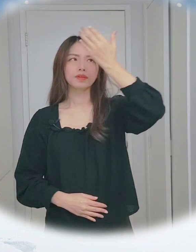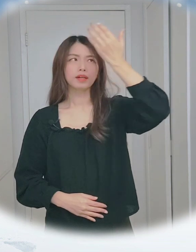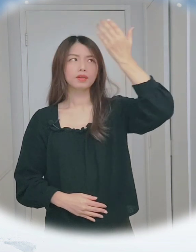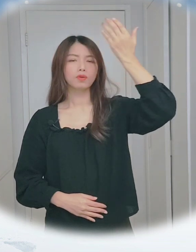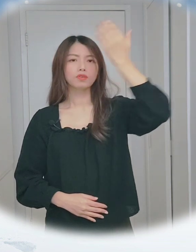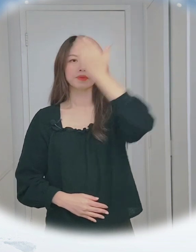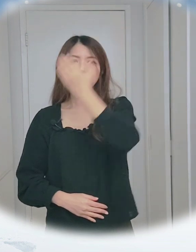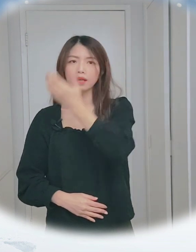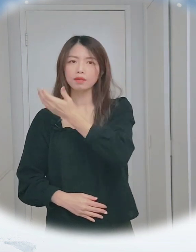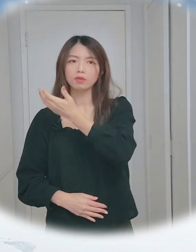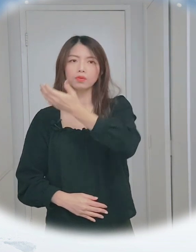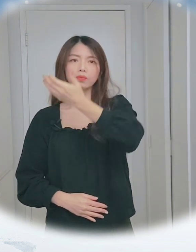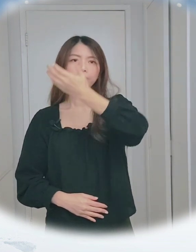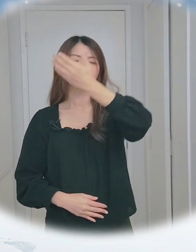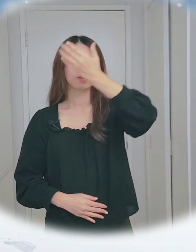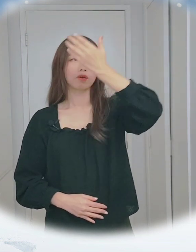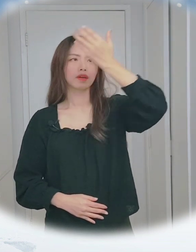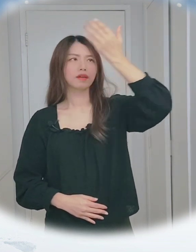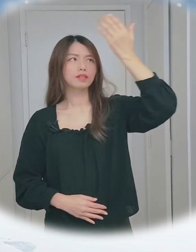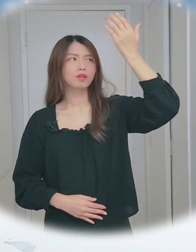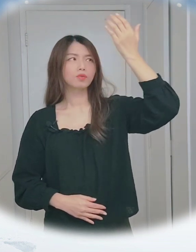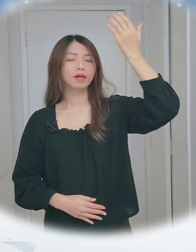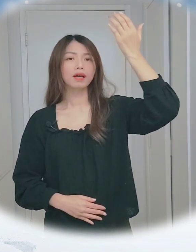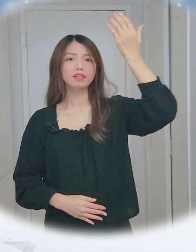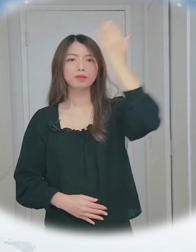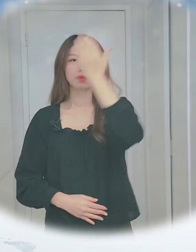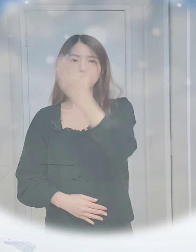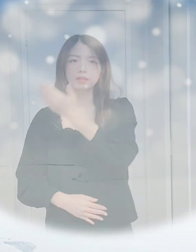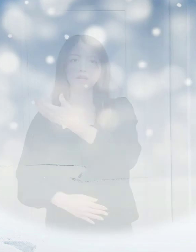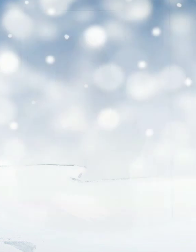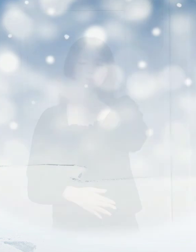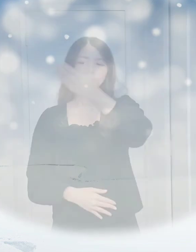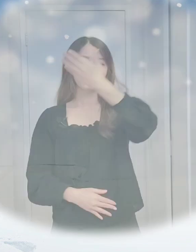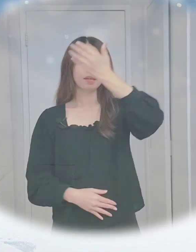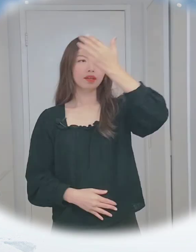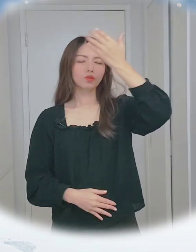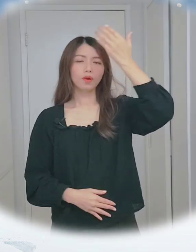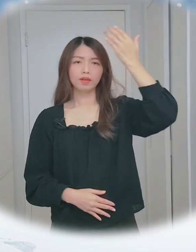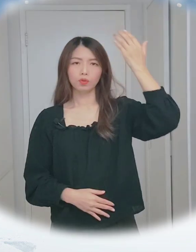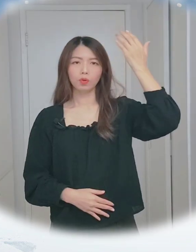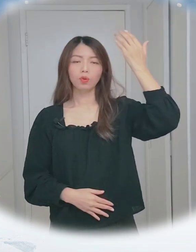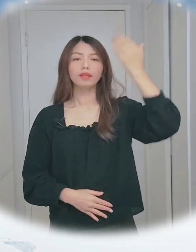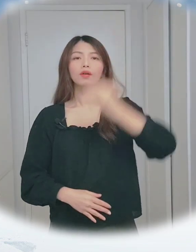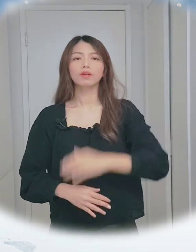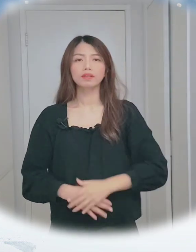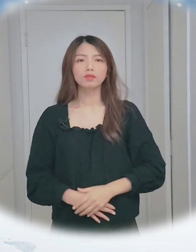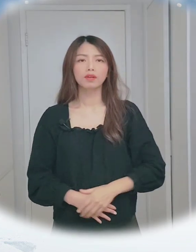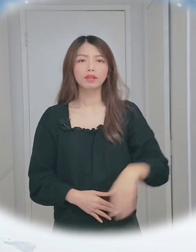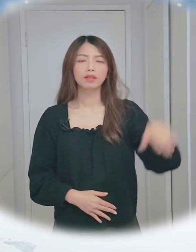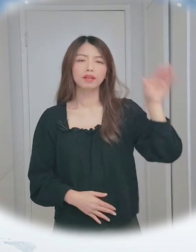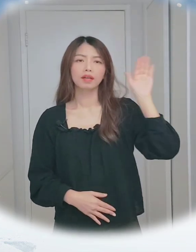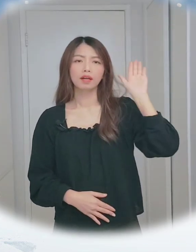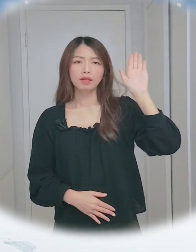위로 살짝 올려주시면 돼요. 사선으로 이렇게 시선을 좀 따라가시면 더 좋겠죠. 꿈이 되죠. 되다라고 하는